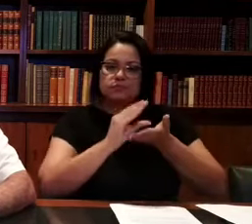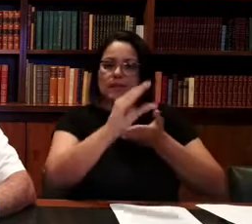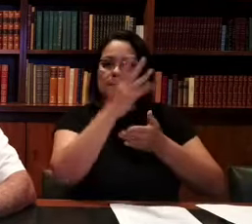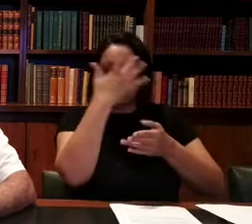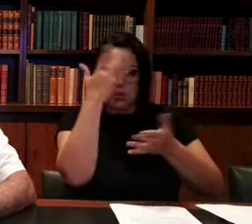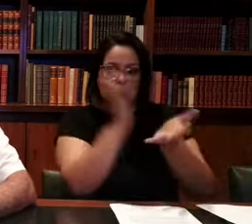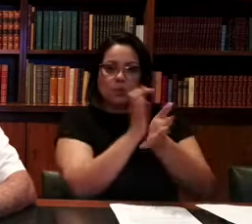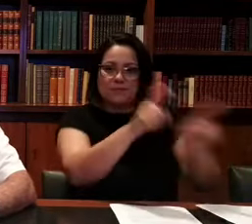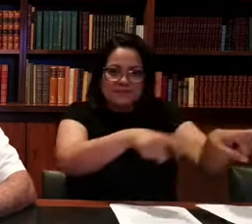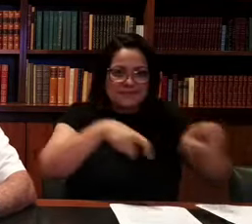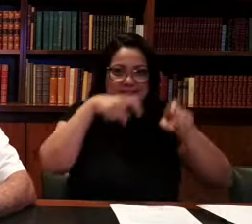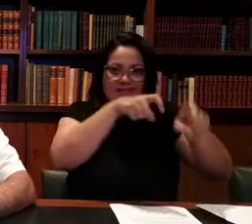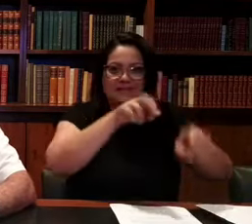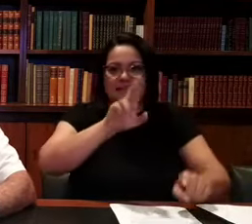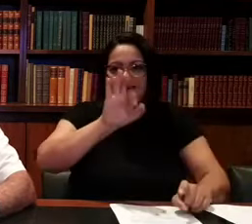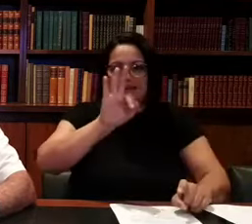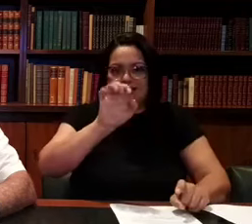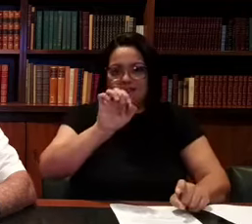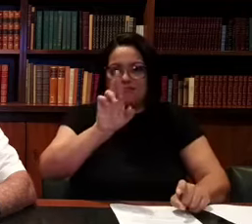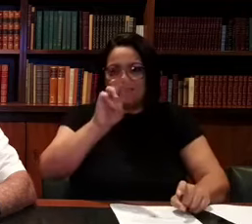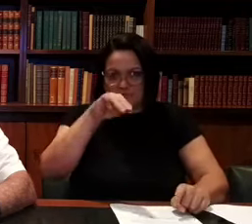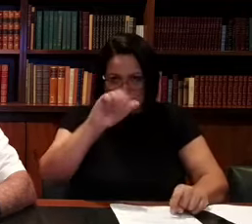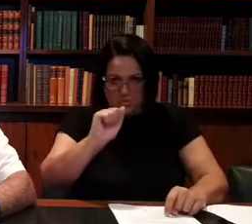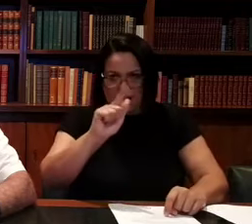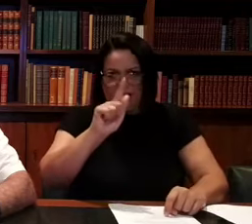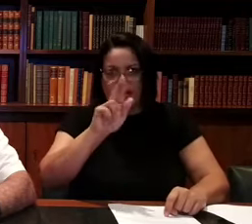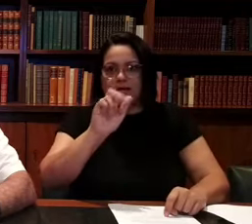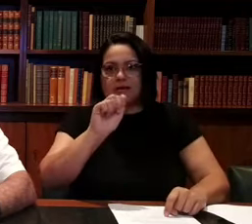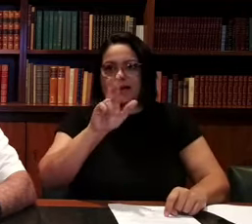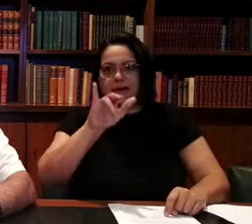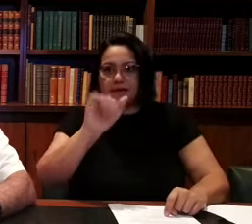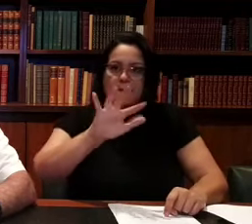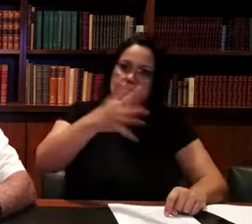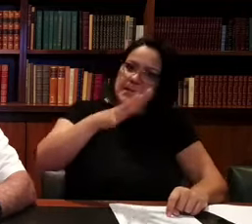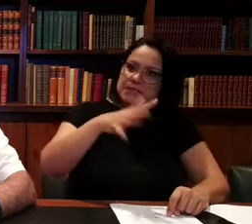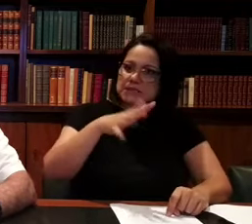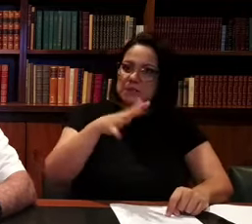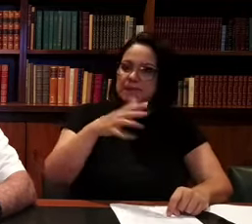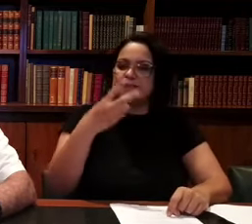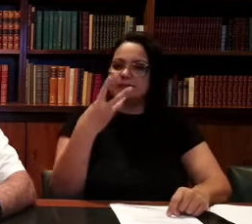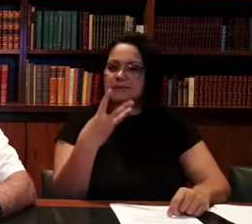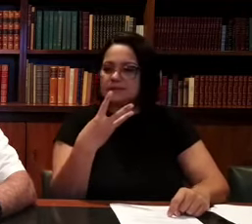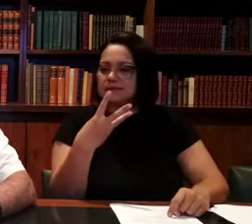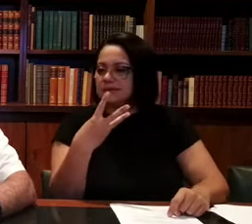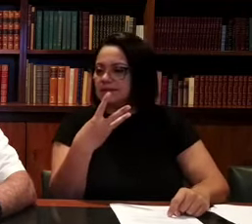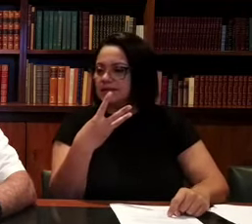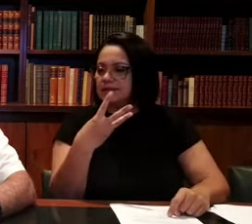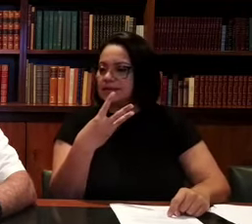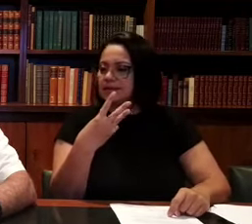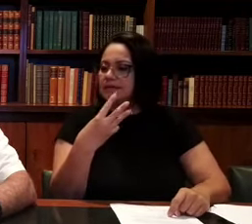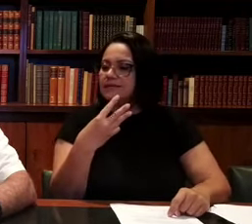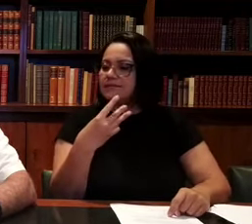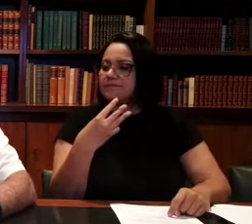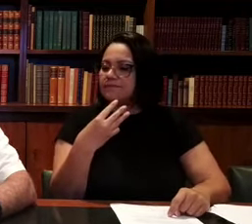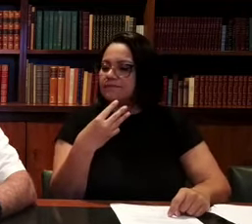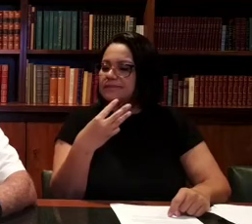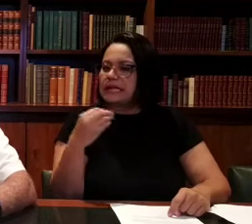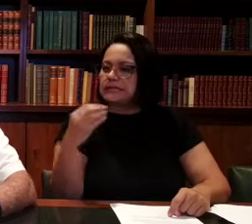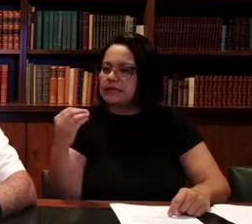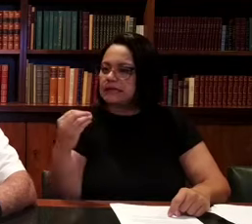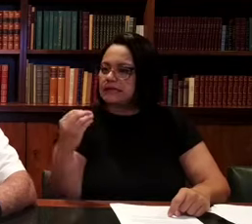pessoal da reforma agrária foi então aproximadamente trezentos e pelos quantos meu Deus do céu